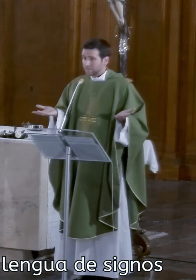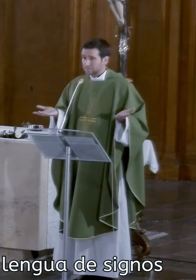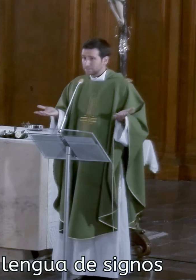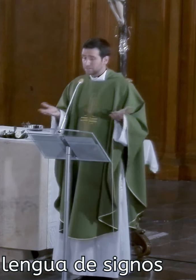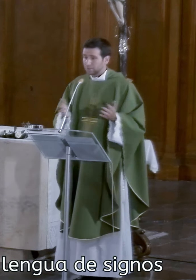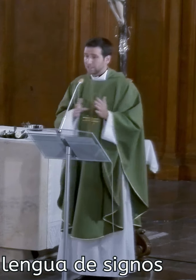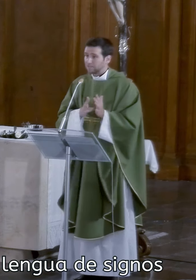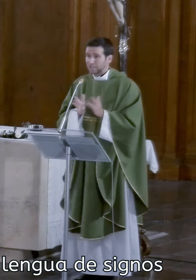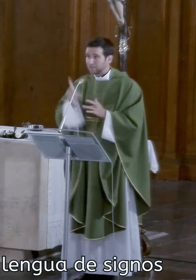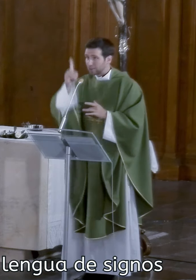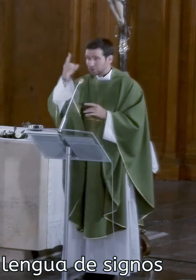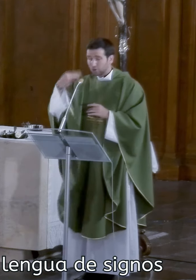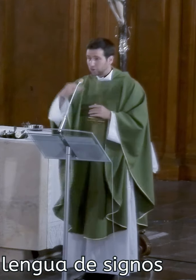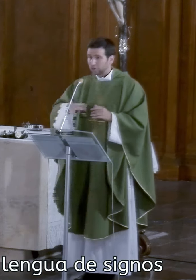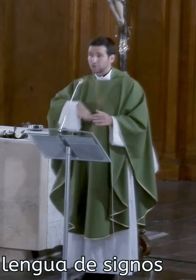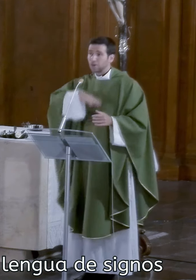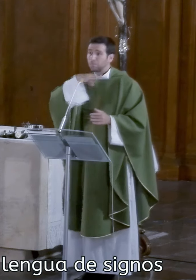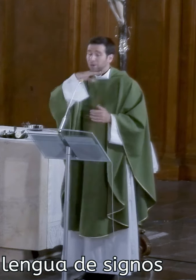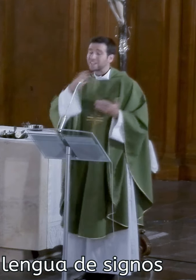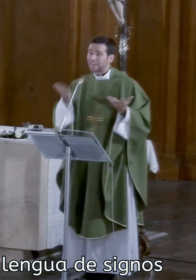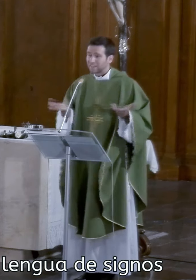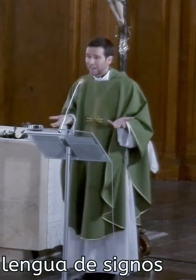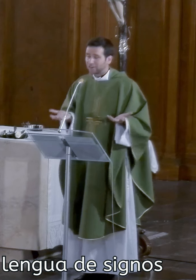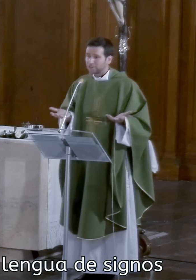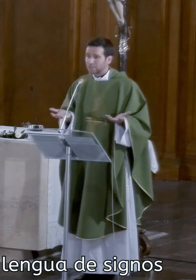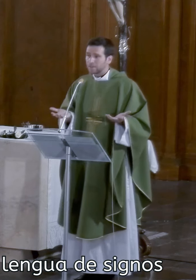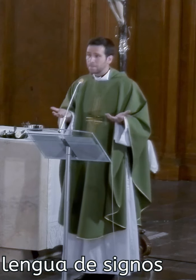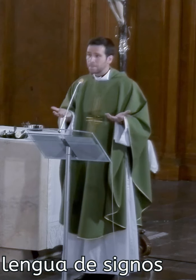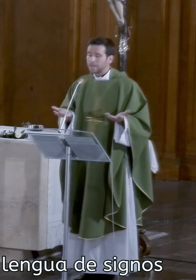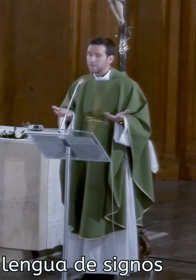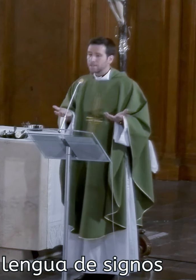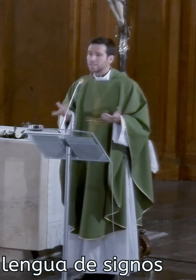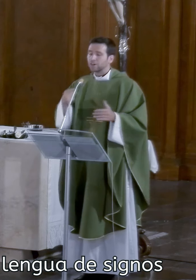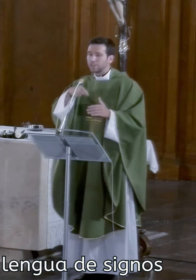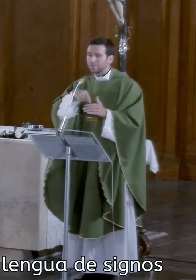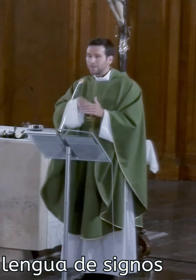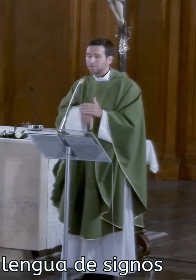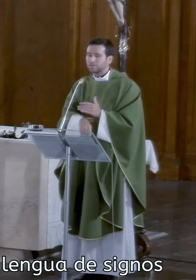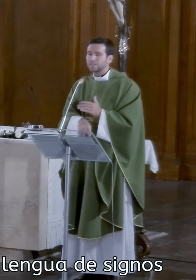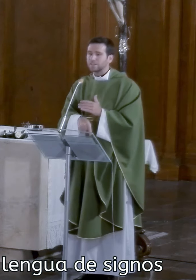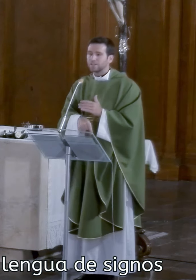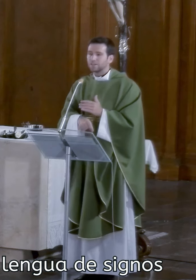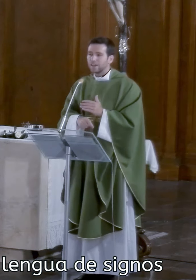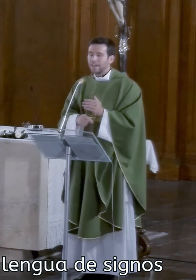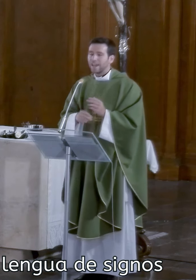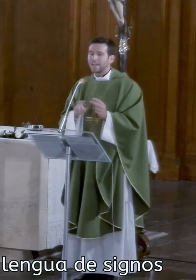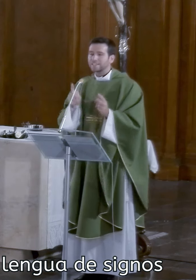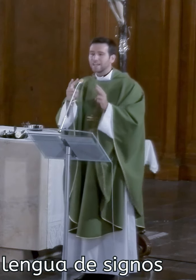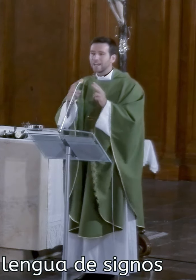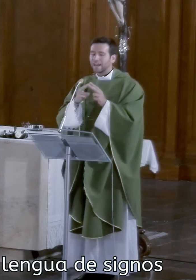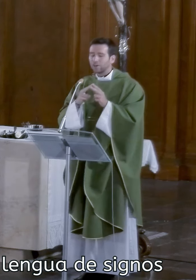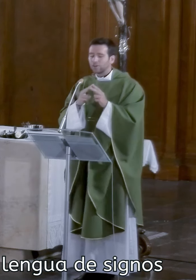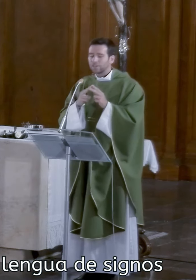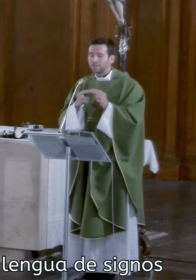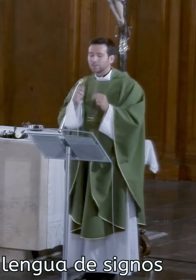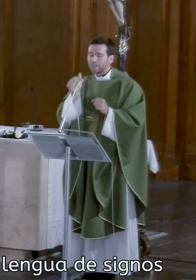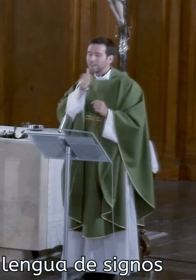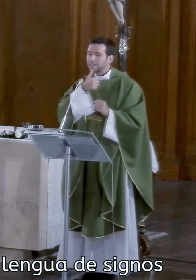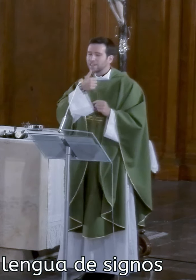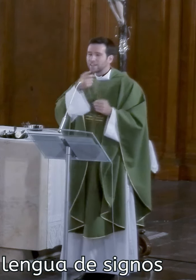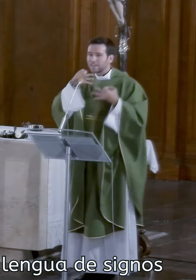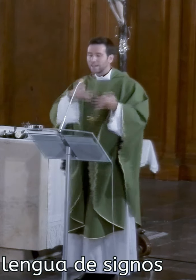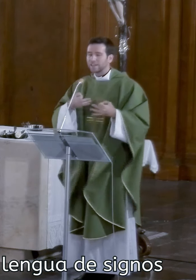también, porque en definitiva solo Dios puede saciarnos, sino que yo vaya profundizando en ese reconocimiento